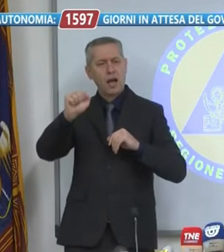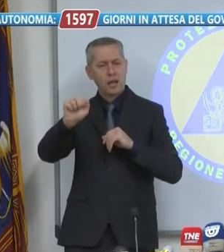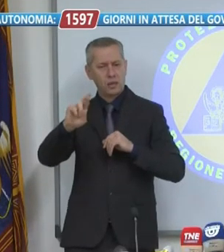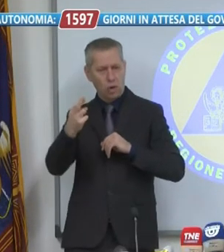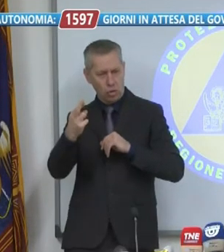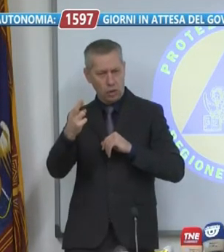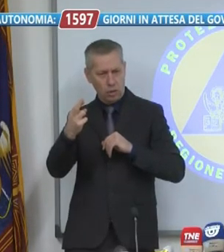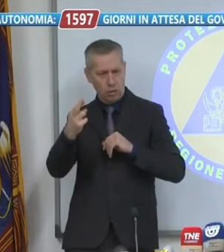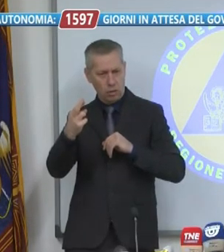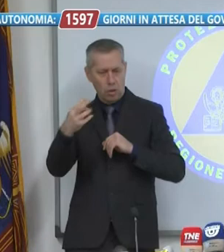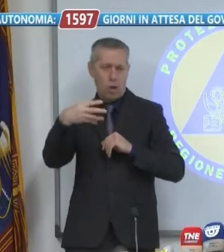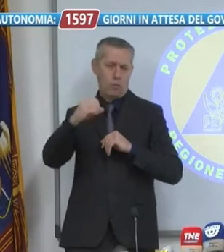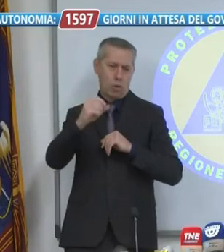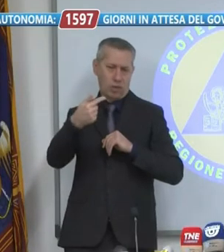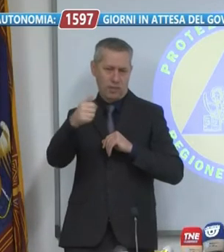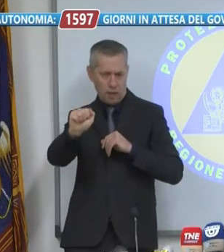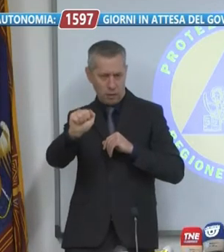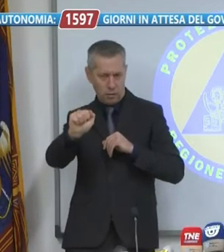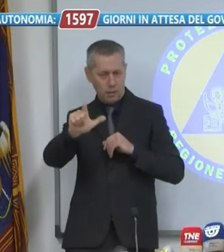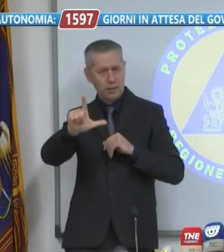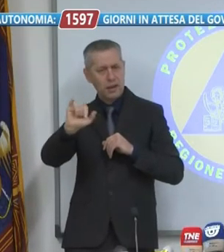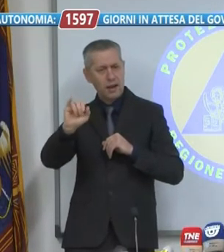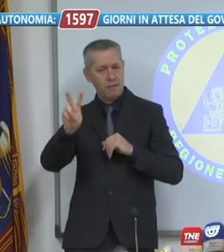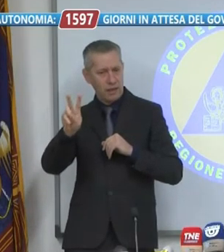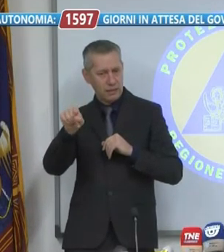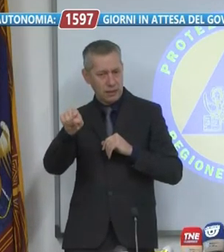Rivenza, che è lì abbandonata perché